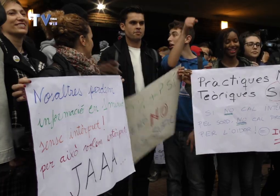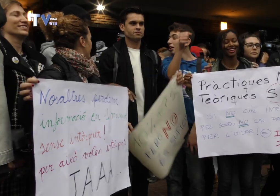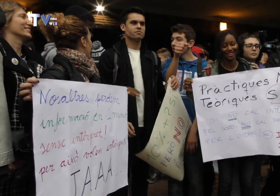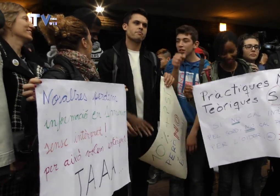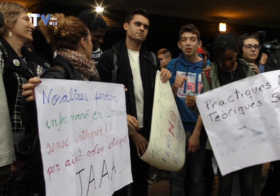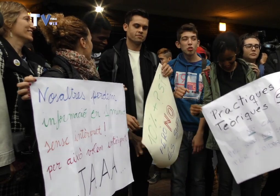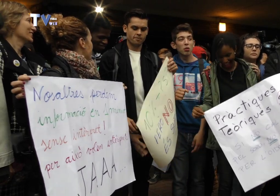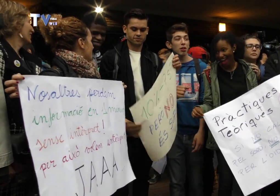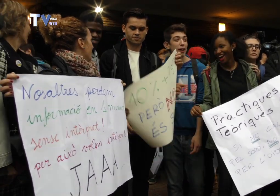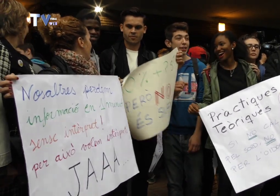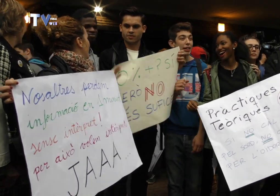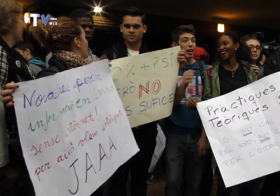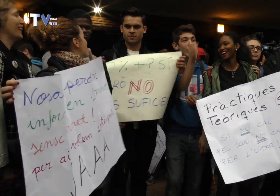Joder, no hi va retardar, eh?